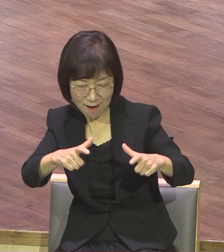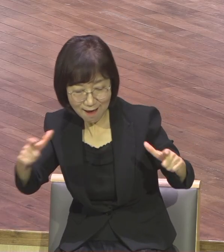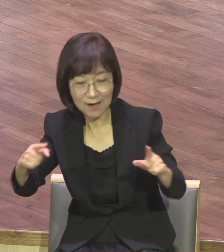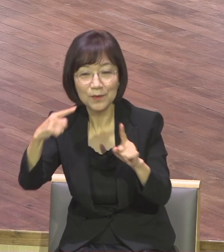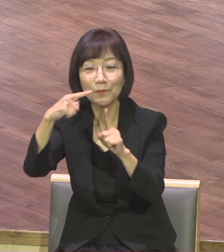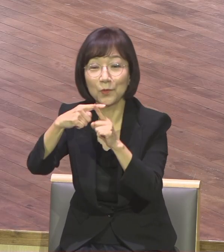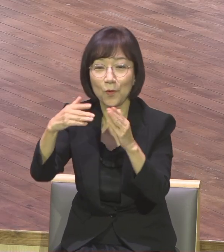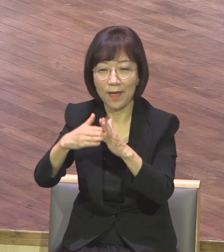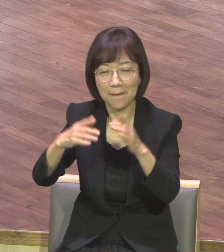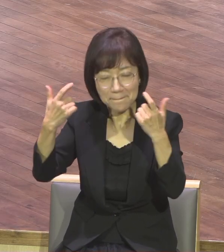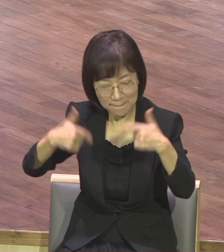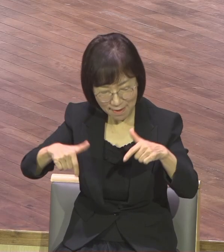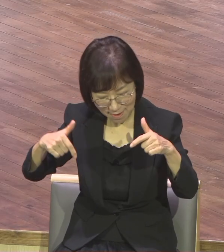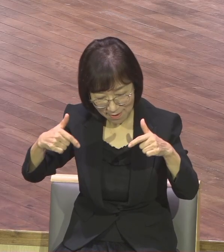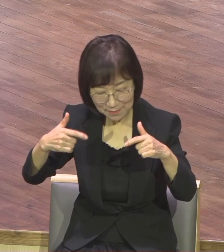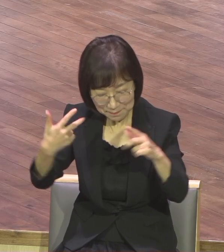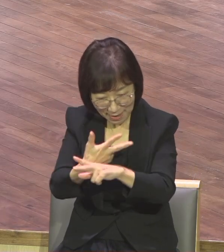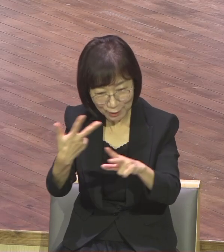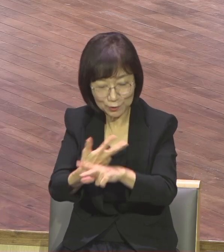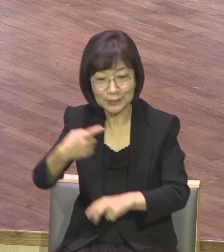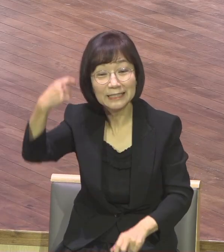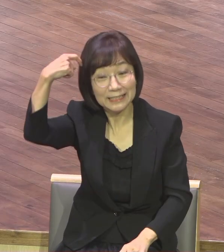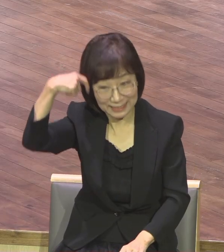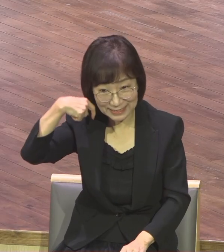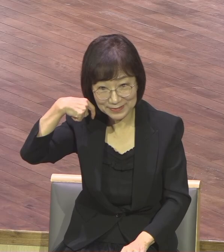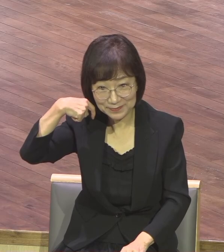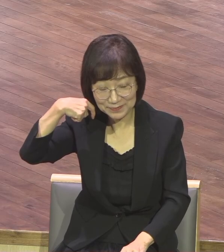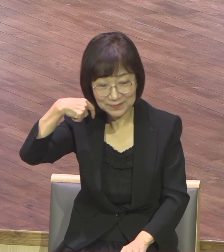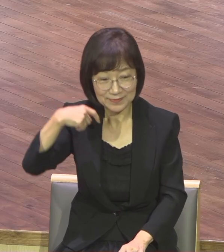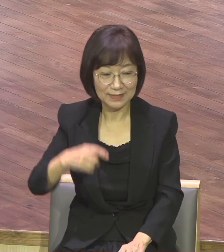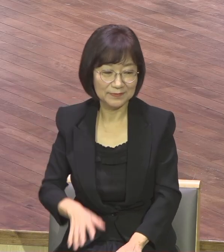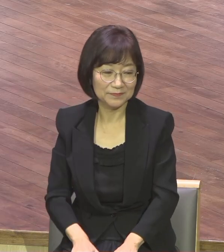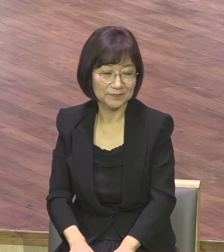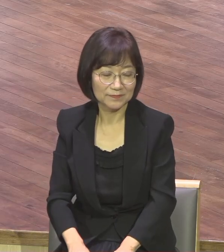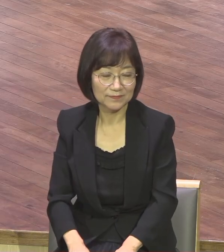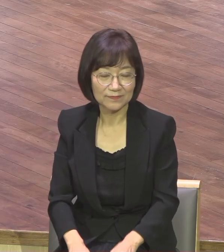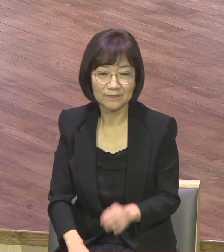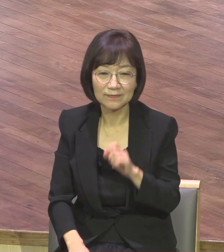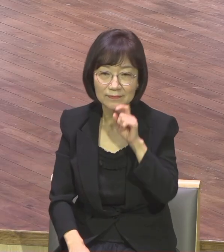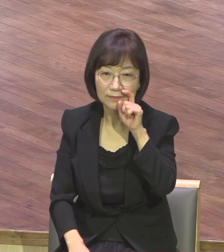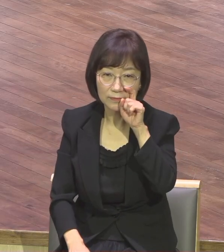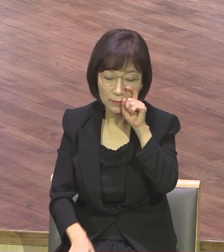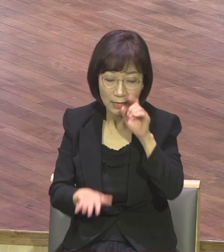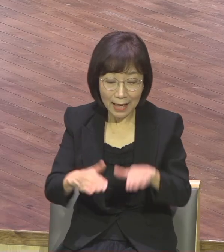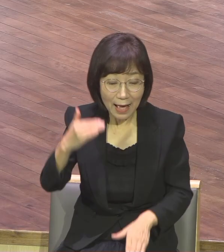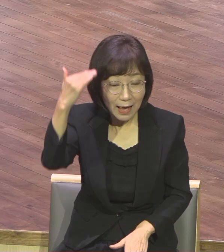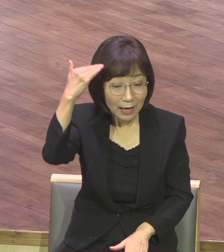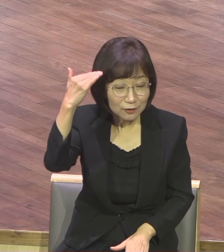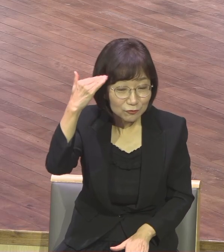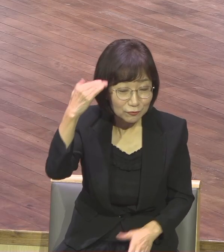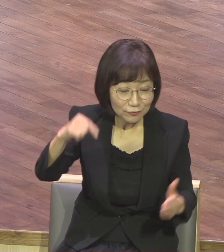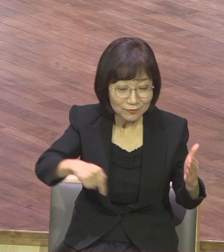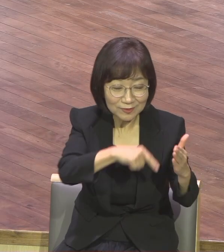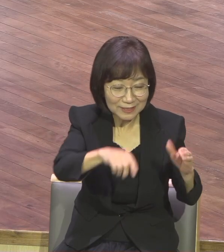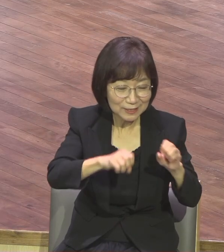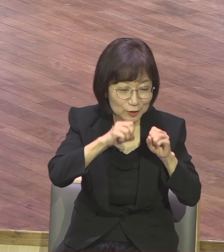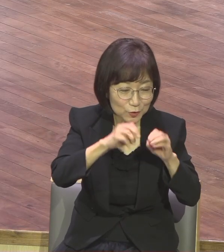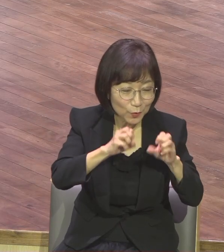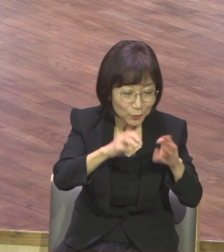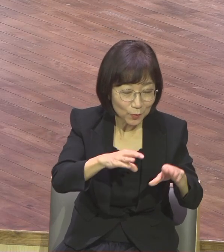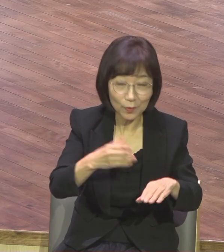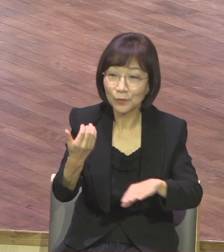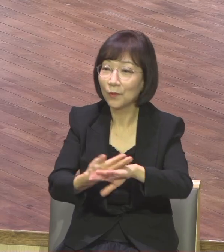매주 실감을 하고 목회하고 있습니다. 이제 우리는 국내 전도와 해외